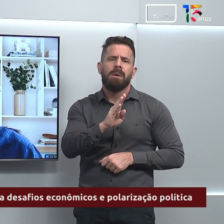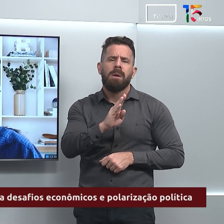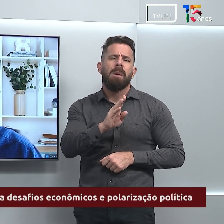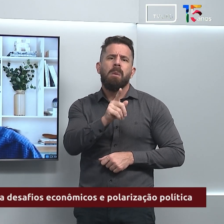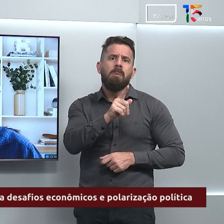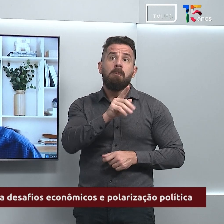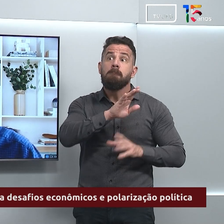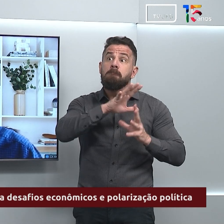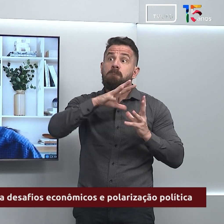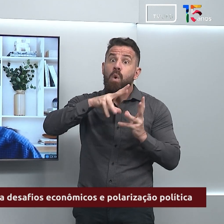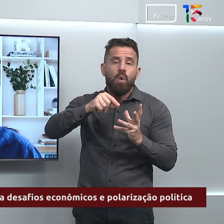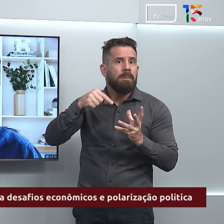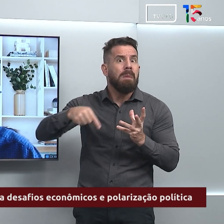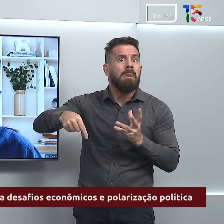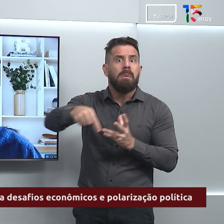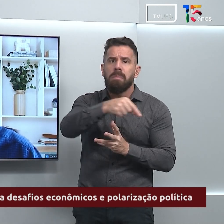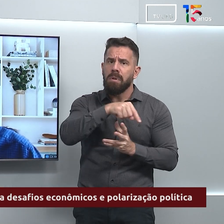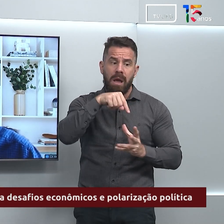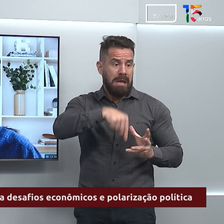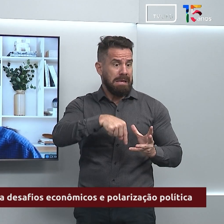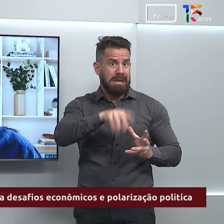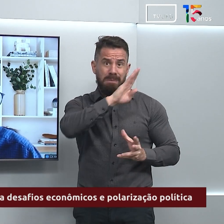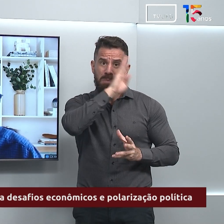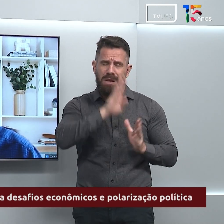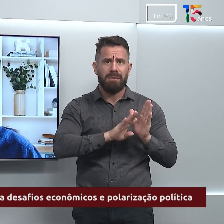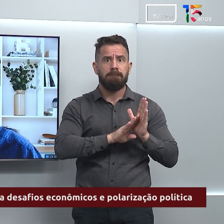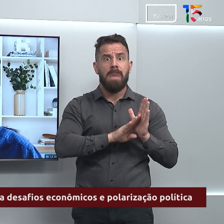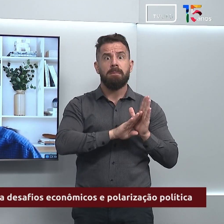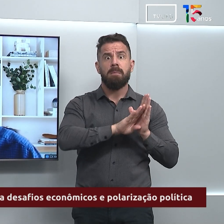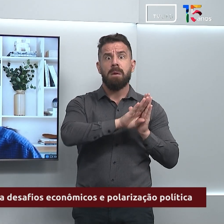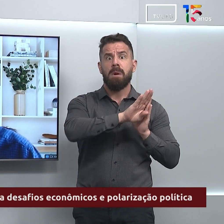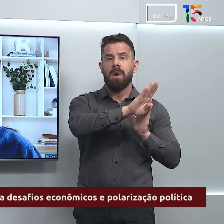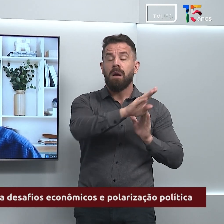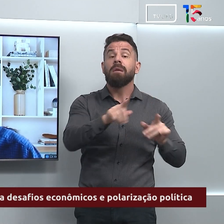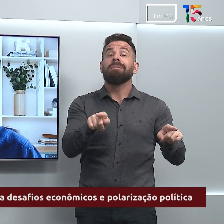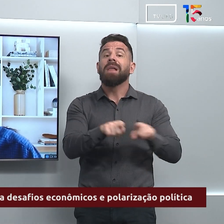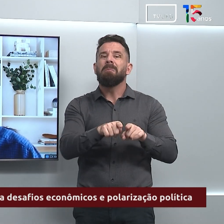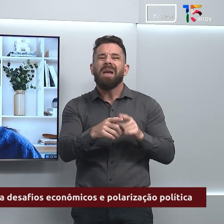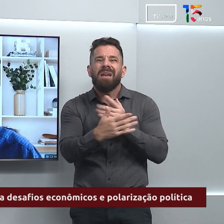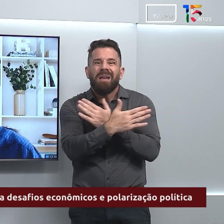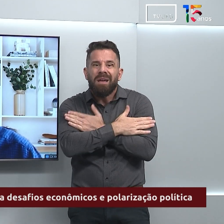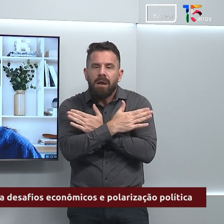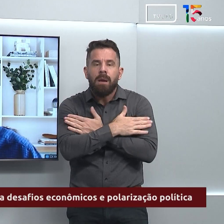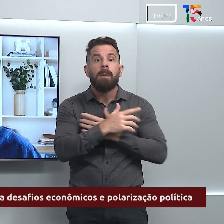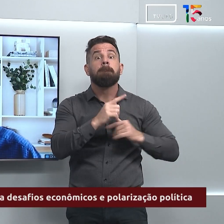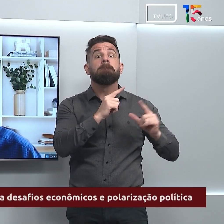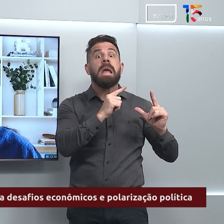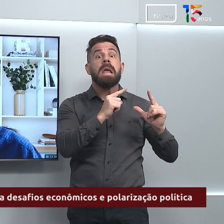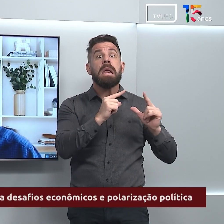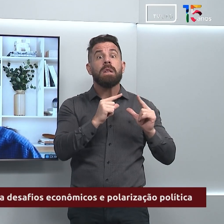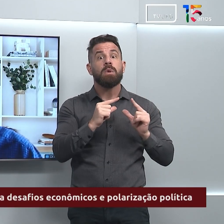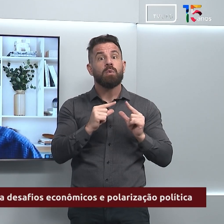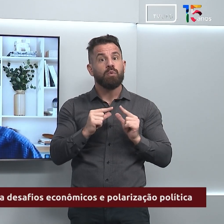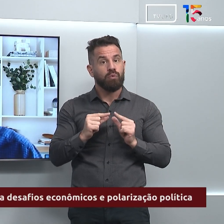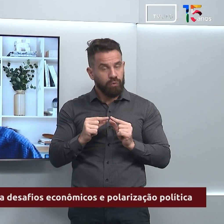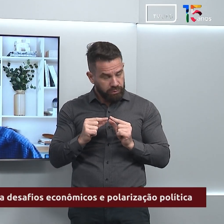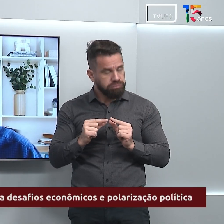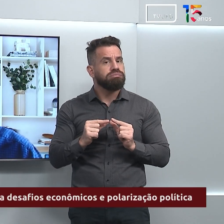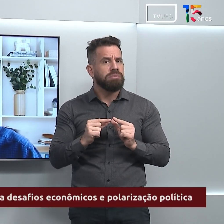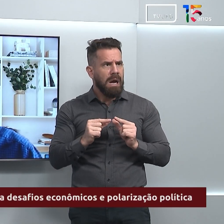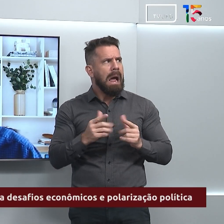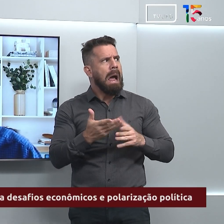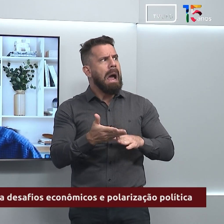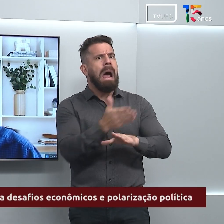de desemprego em níveis historicamente muito baixos, de 6,1%, com aumento da